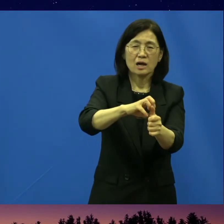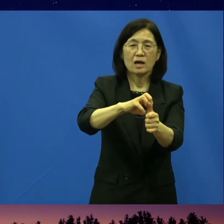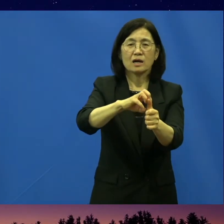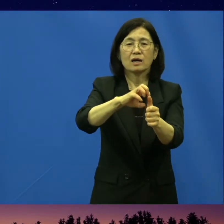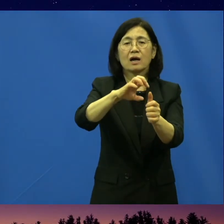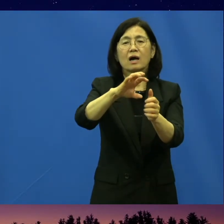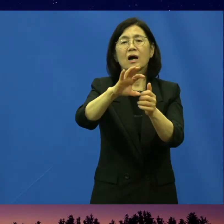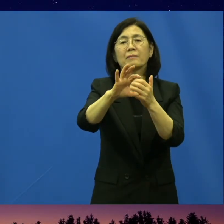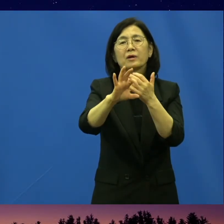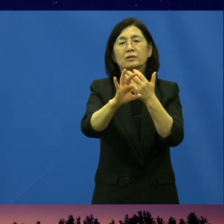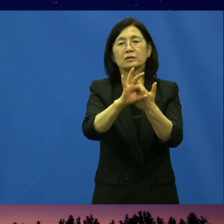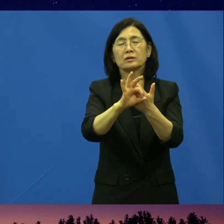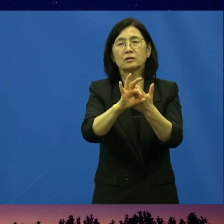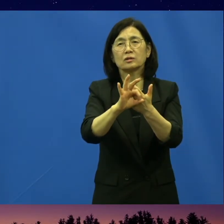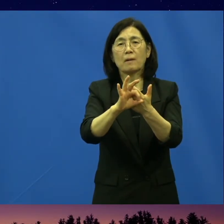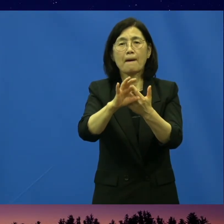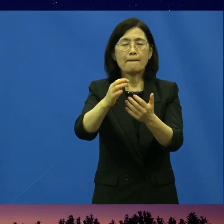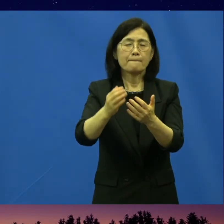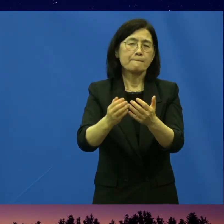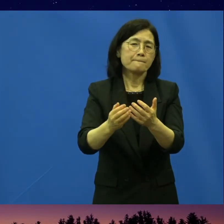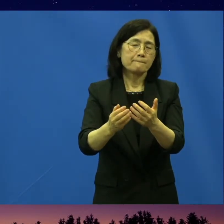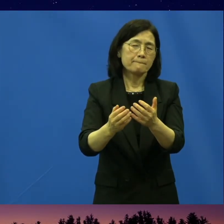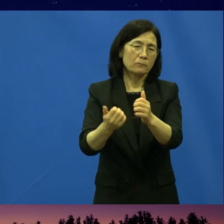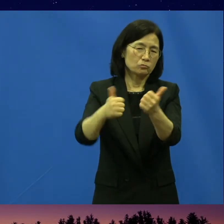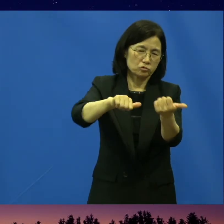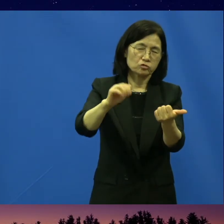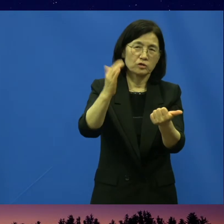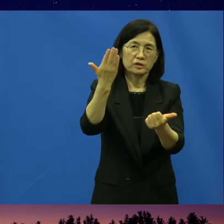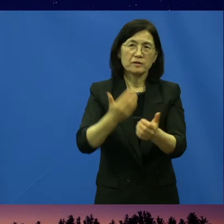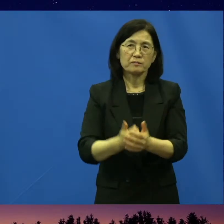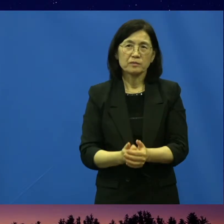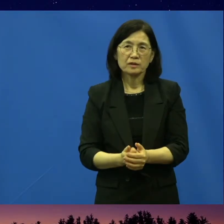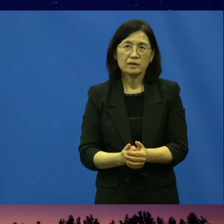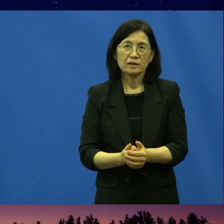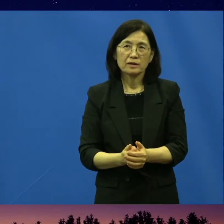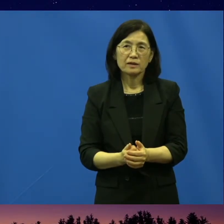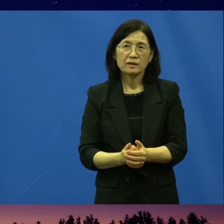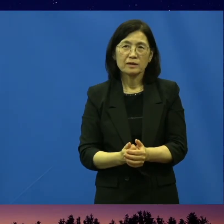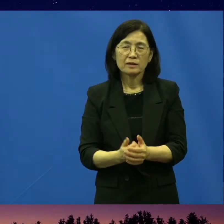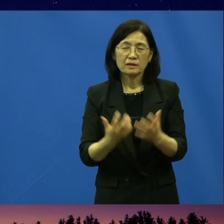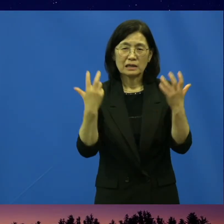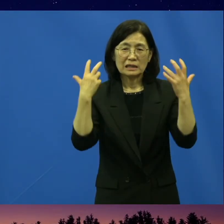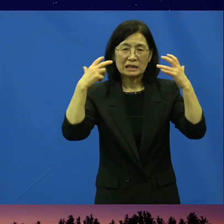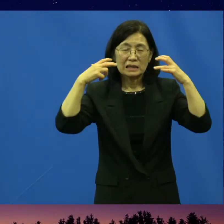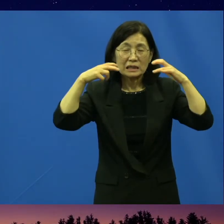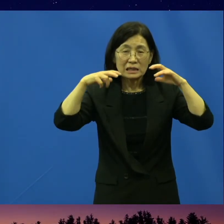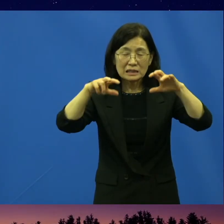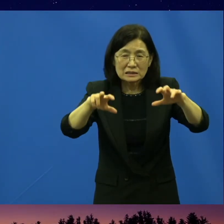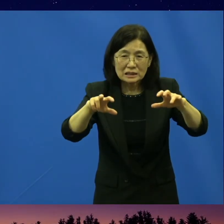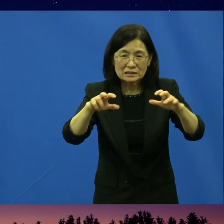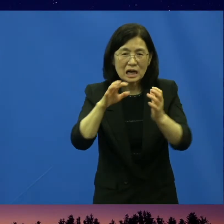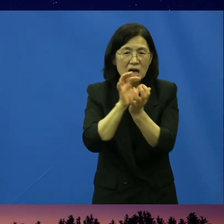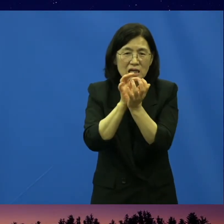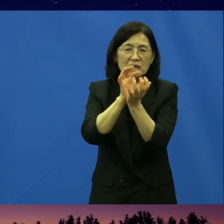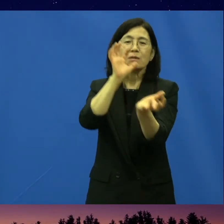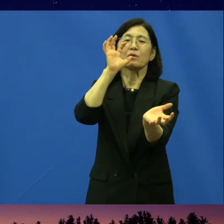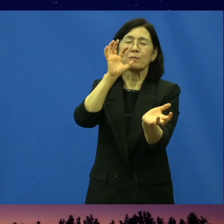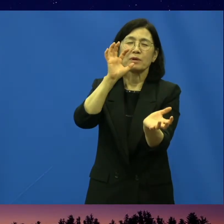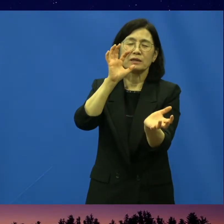정확한 하심. 그분의 손에 달렸다. 사자가 아무리 배가 고파서 입을 벌려도 안 되면 안 되는